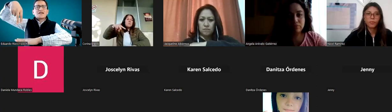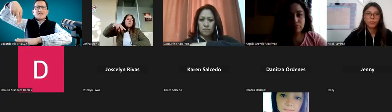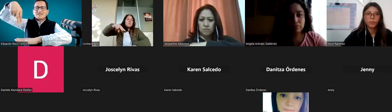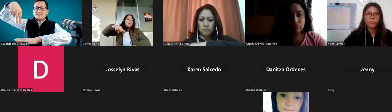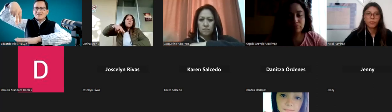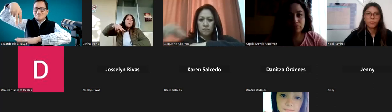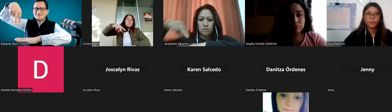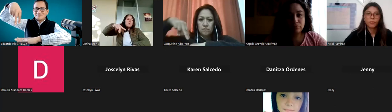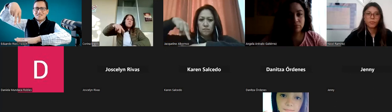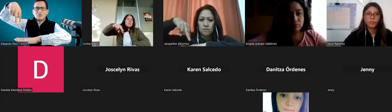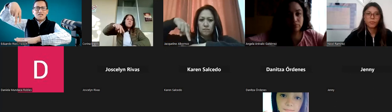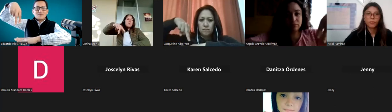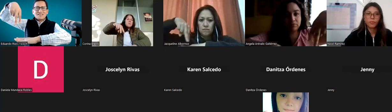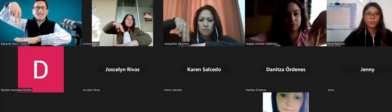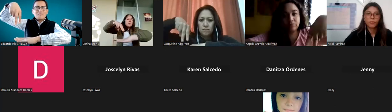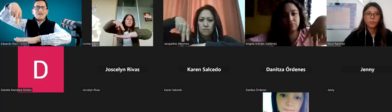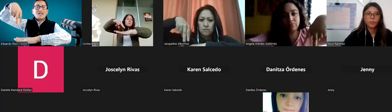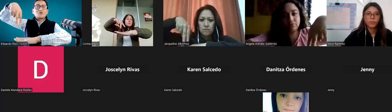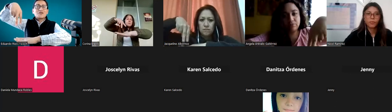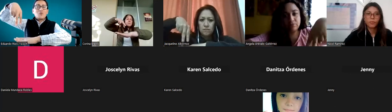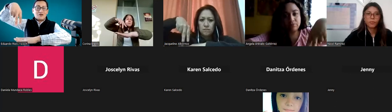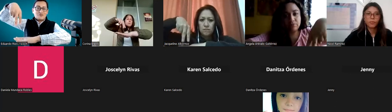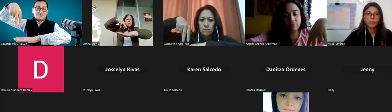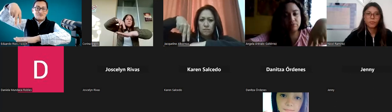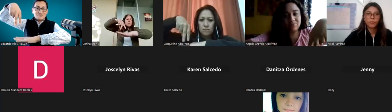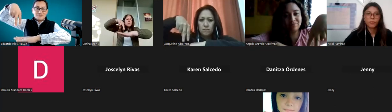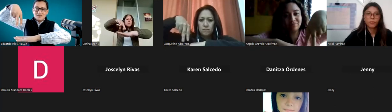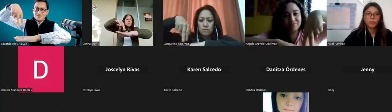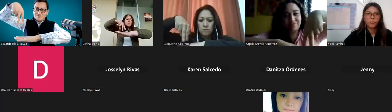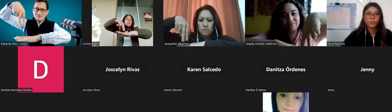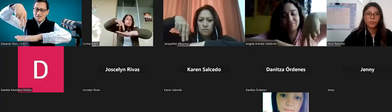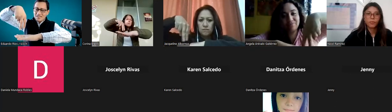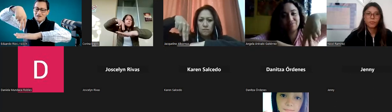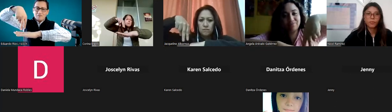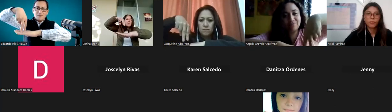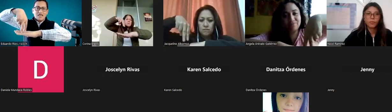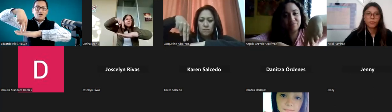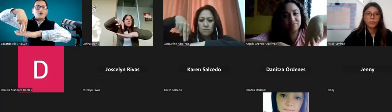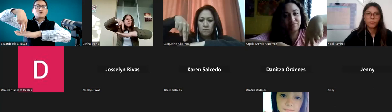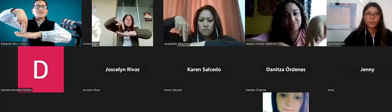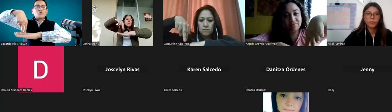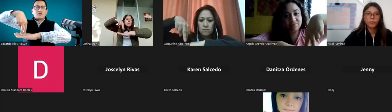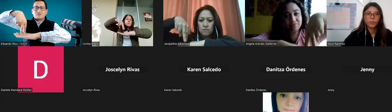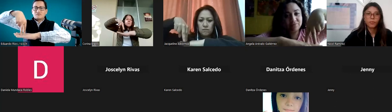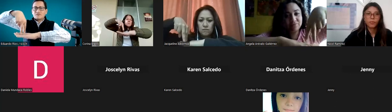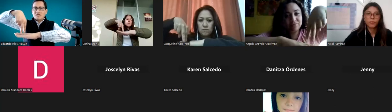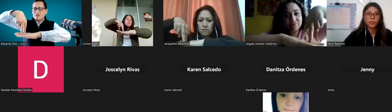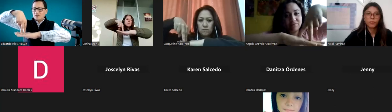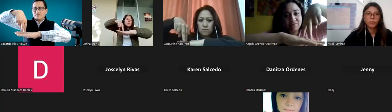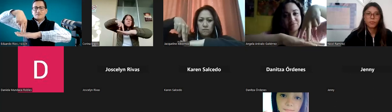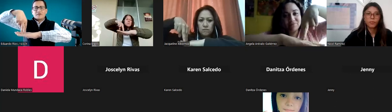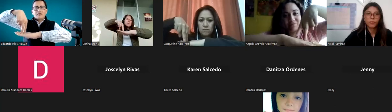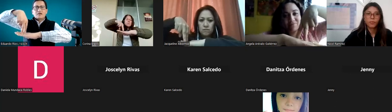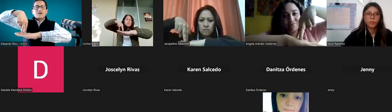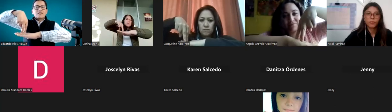dos piernas que pueden representar las piernas de un ser humano, ¿cierto? Ahí está parado un ser humano, una